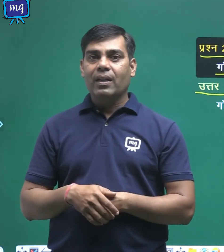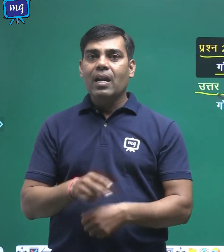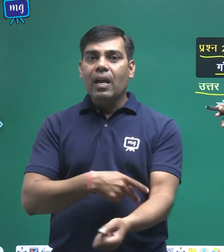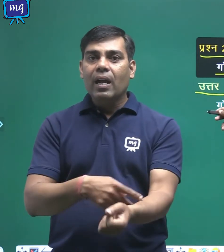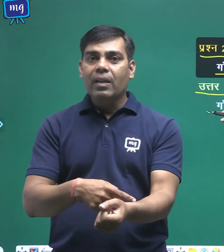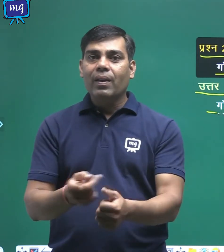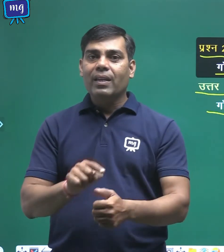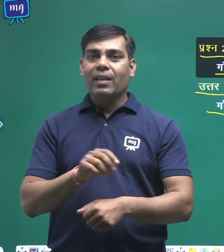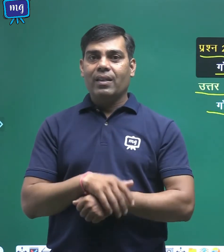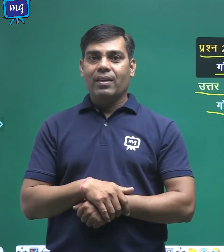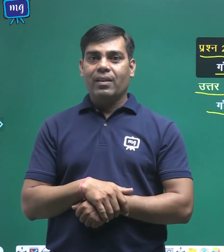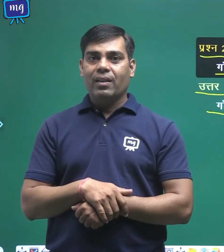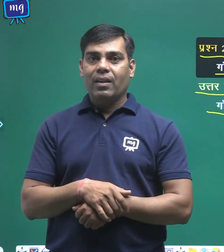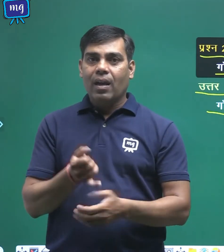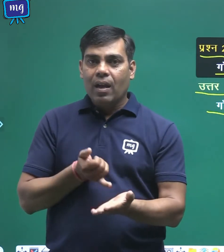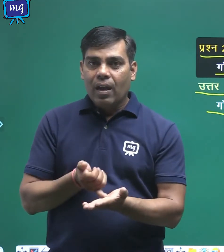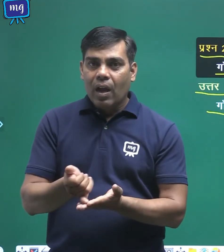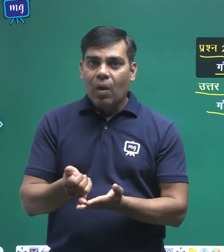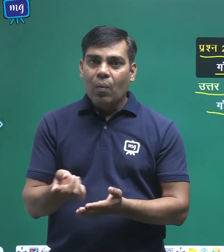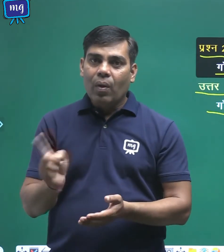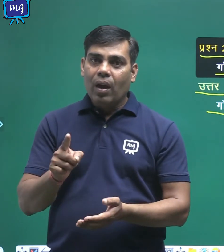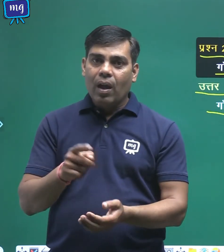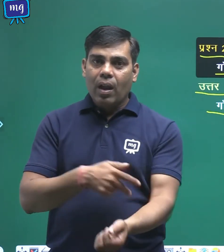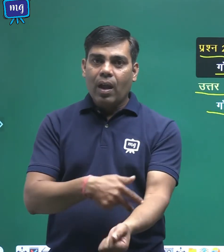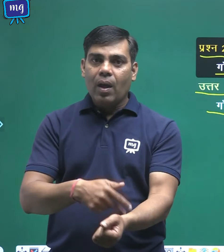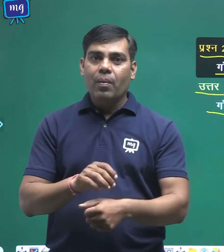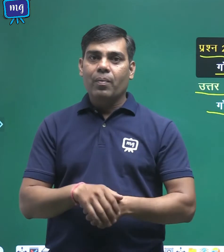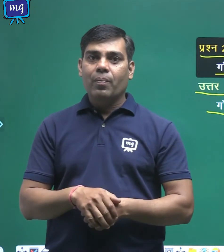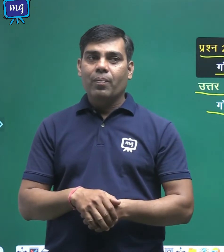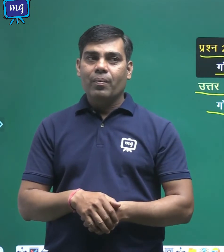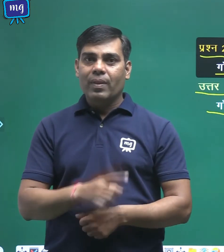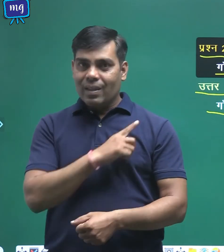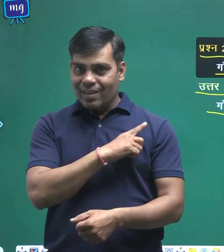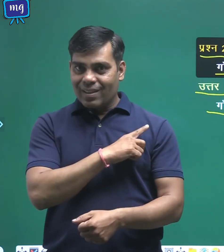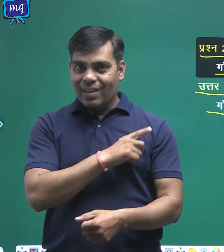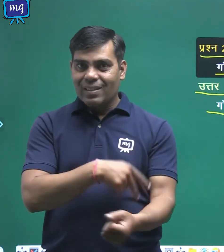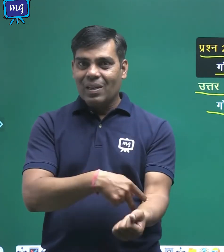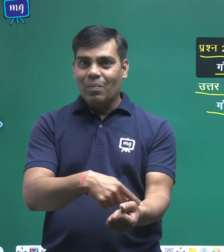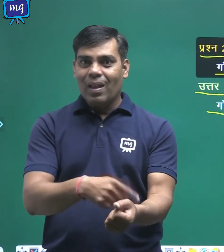कालीबाई के गांव का नाम रास्तापाल था।